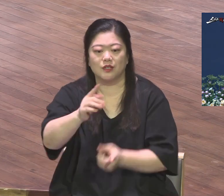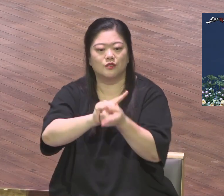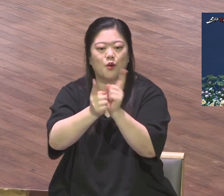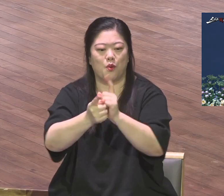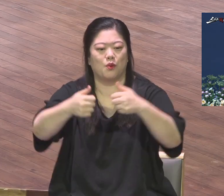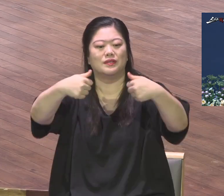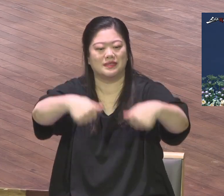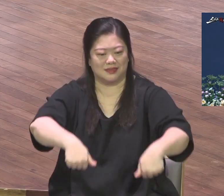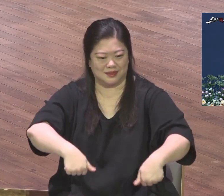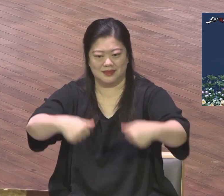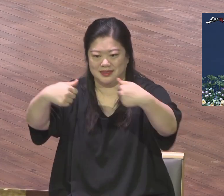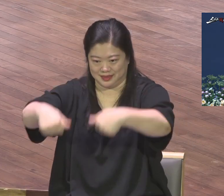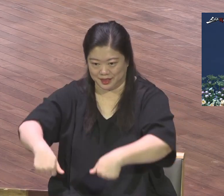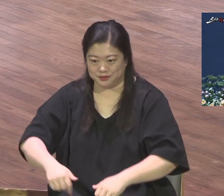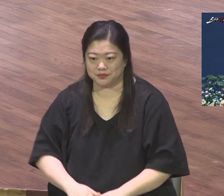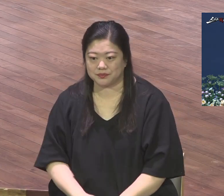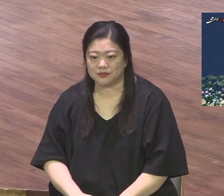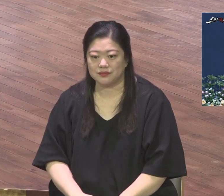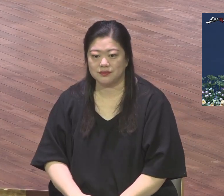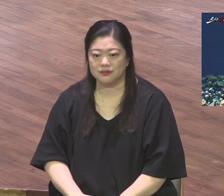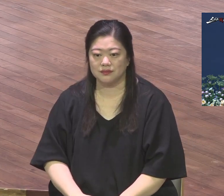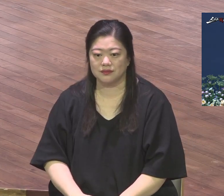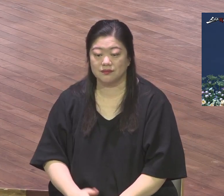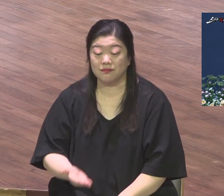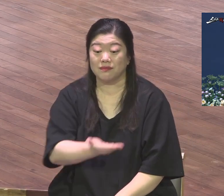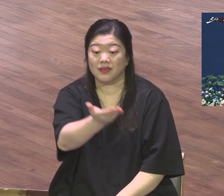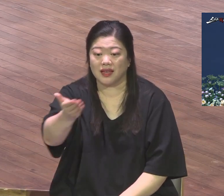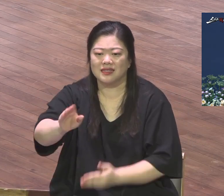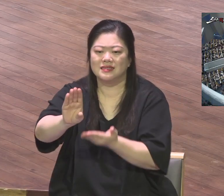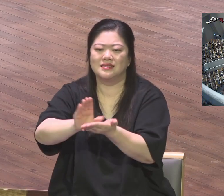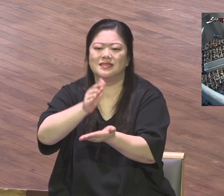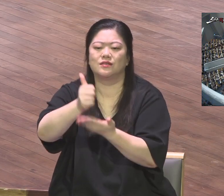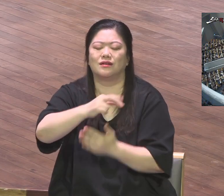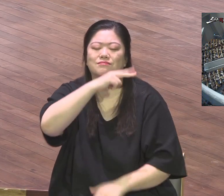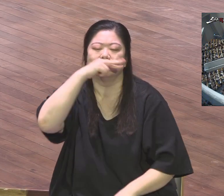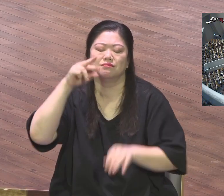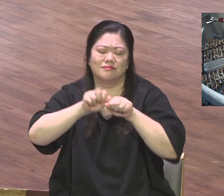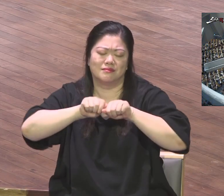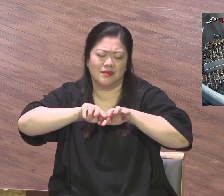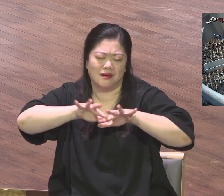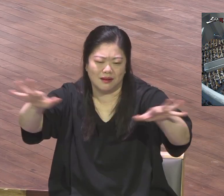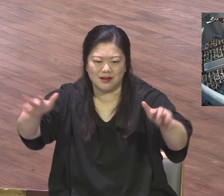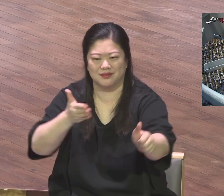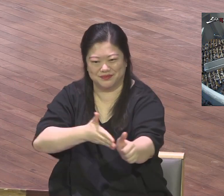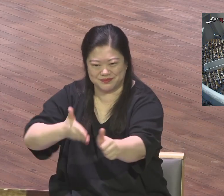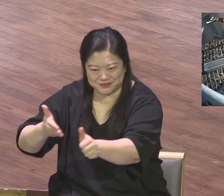있는 주교단 같이 인사하겠습니다. 당신은 그리스도의 향기입니다.